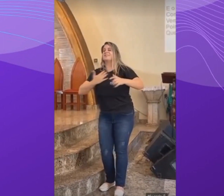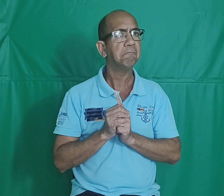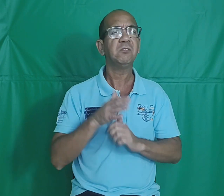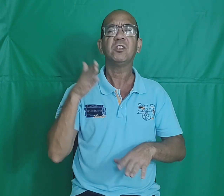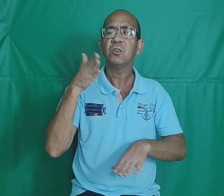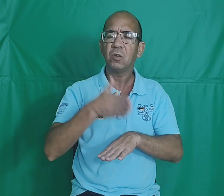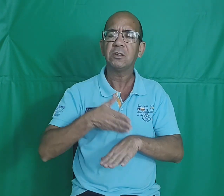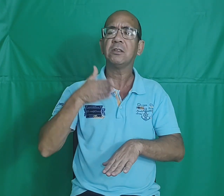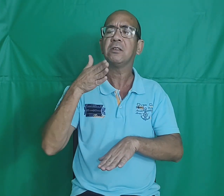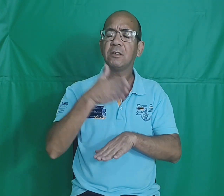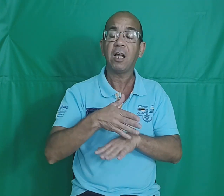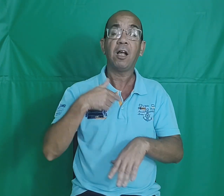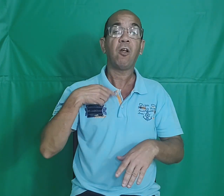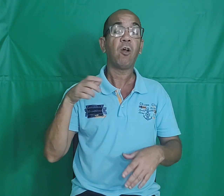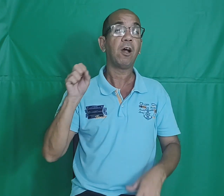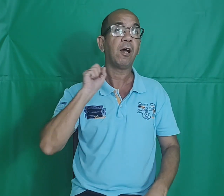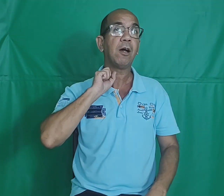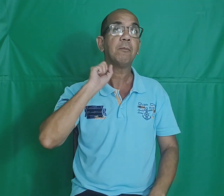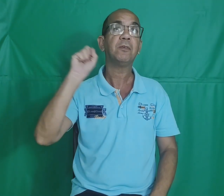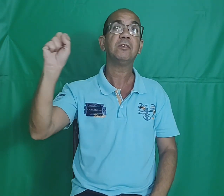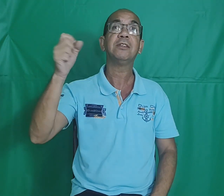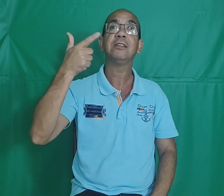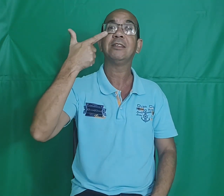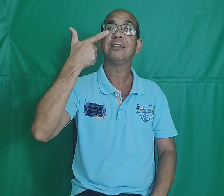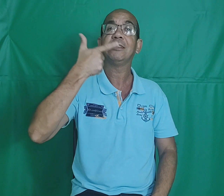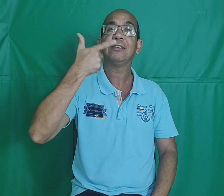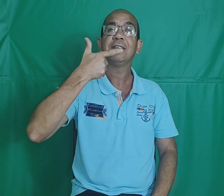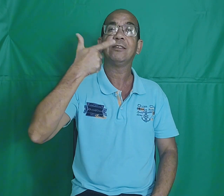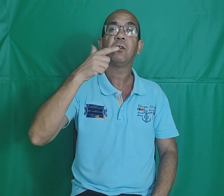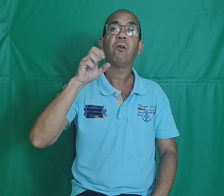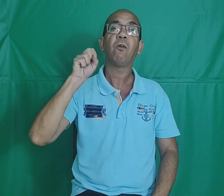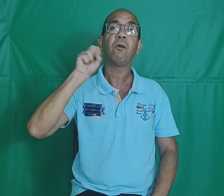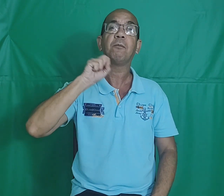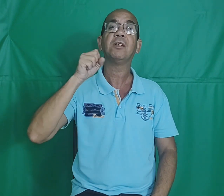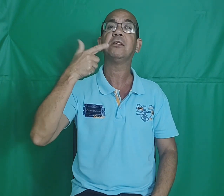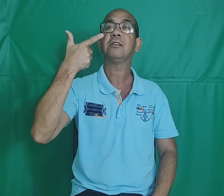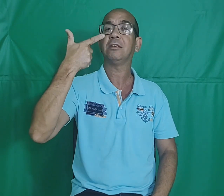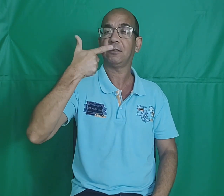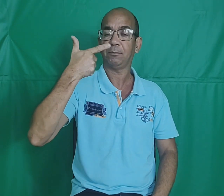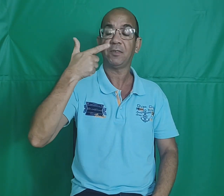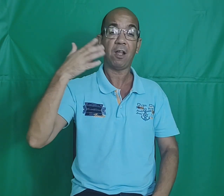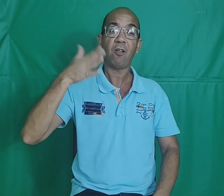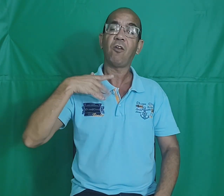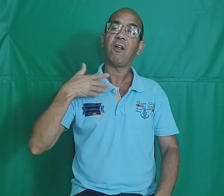Então, que comecei a frequentar a Igreja Católica de Rio Bonito, em abril de 2023,